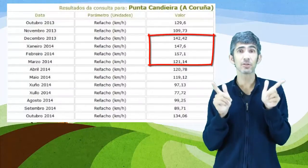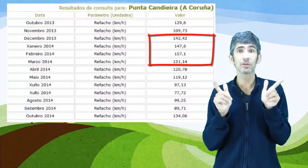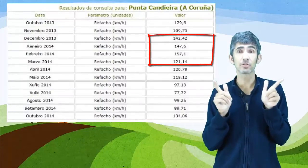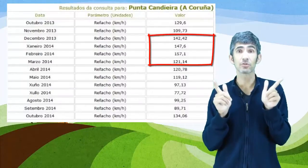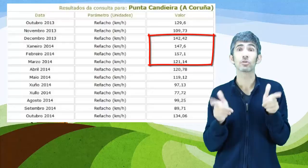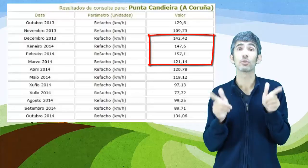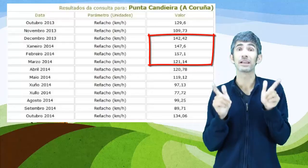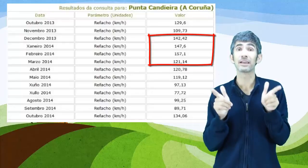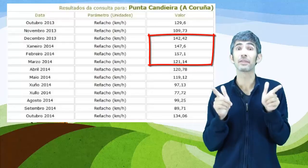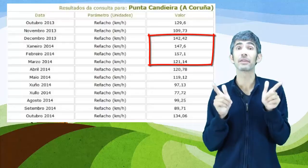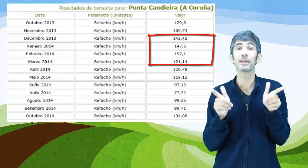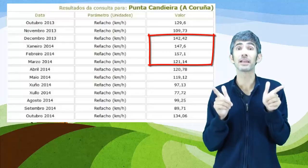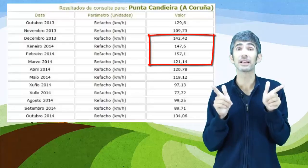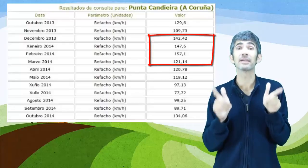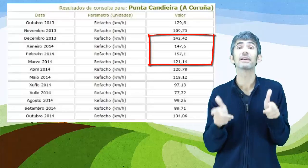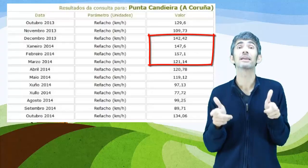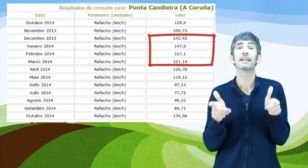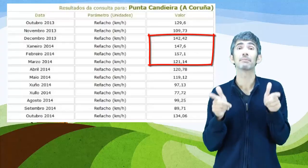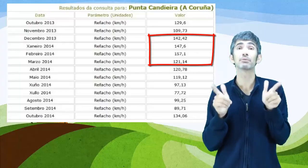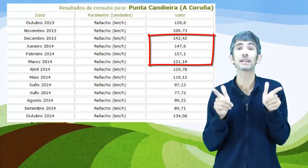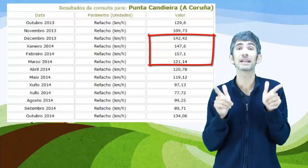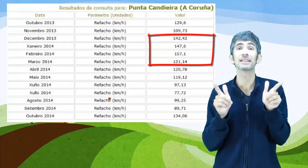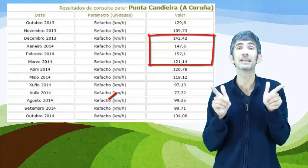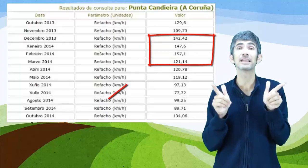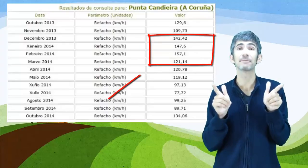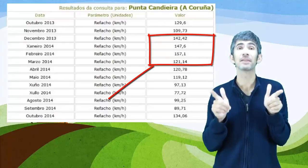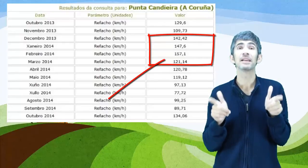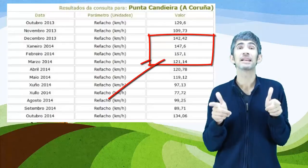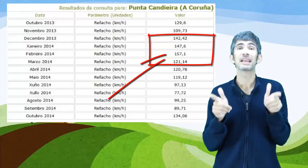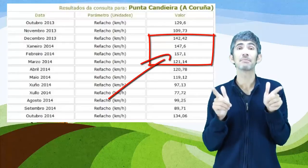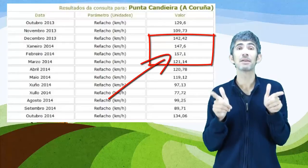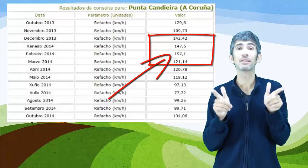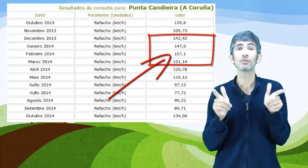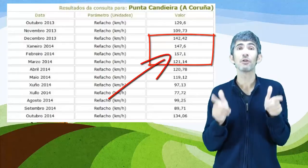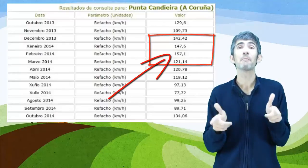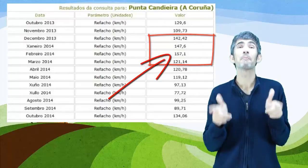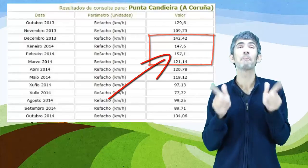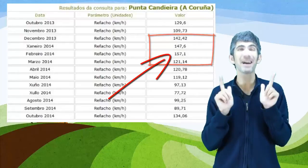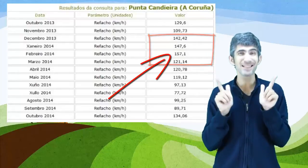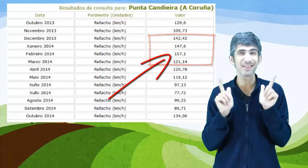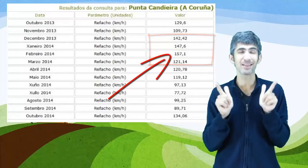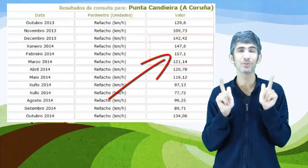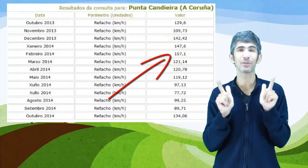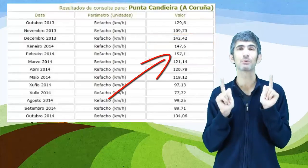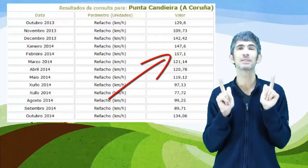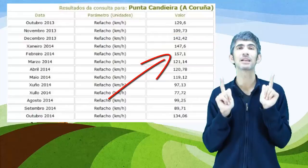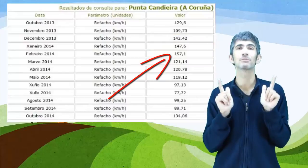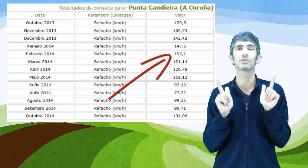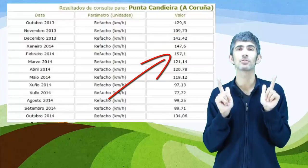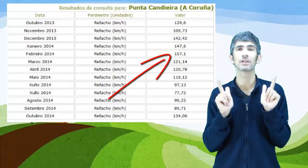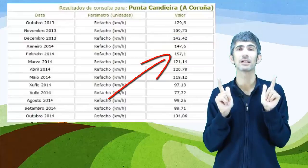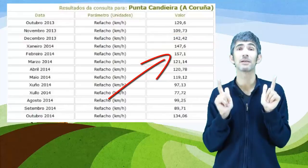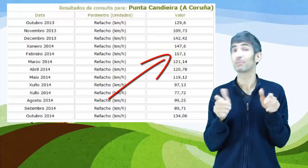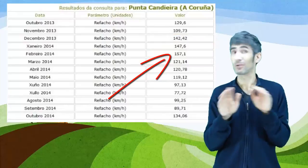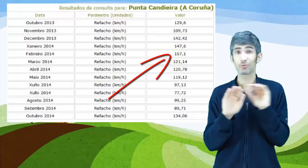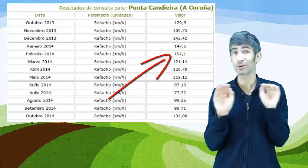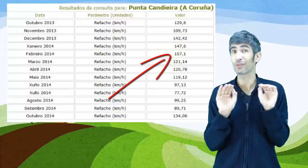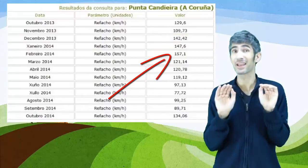como el que en cedeira en la punta candieira que han medido más de 150 euros era nuestro día